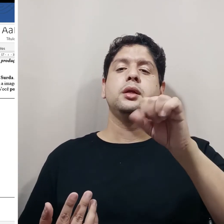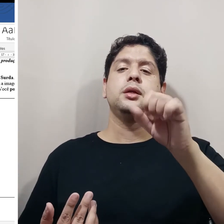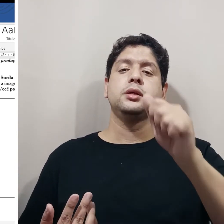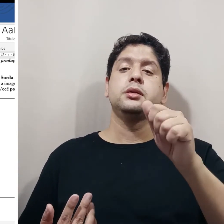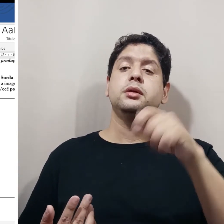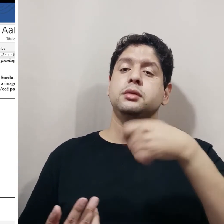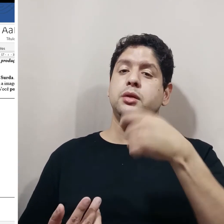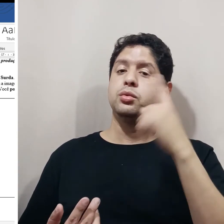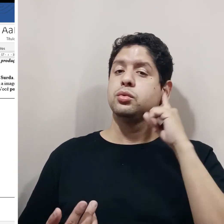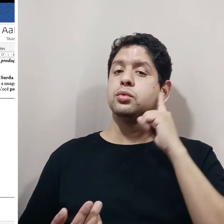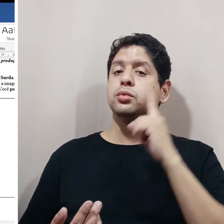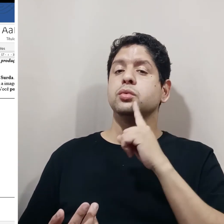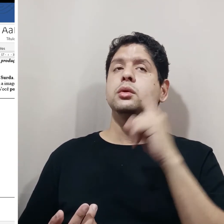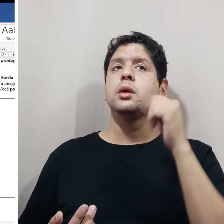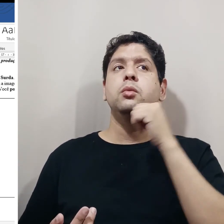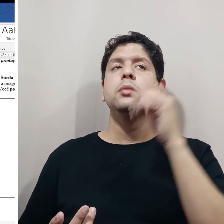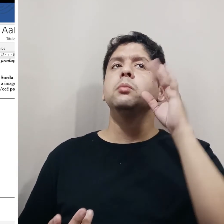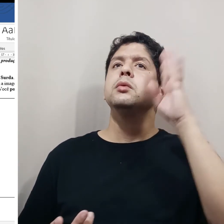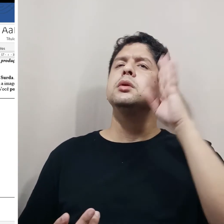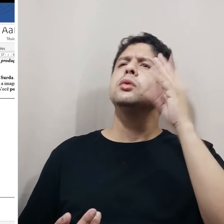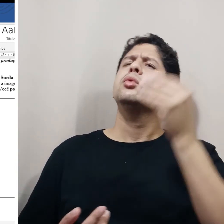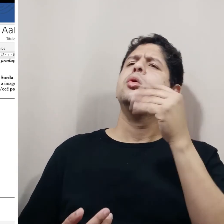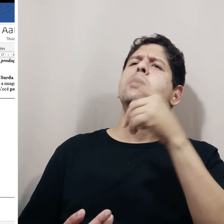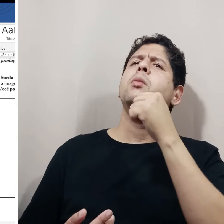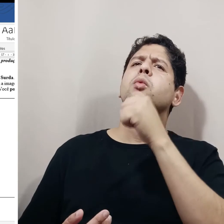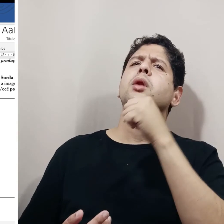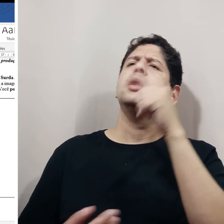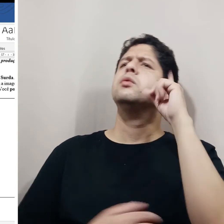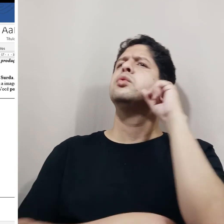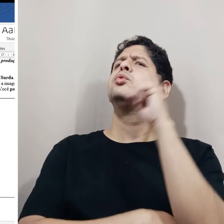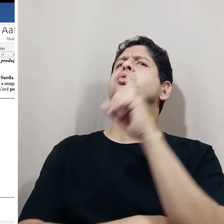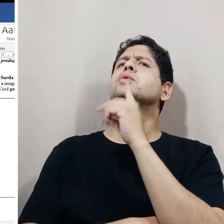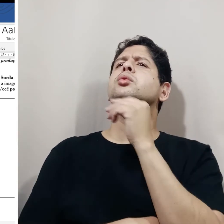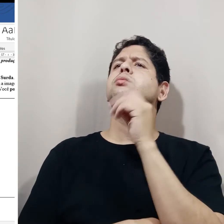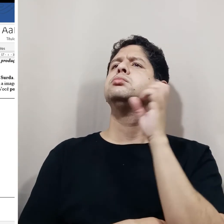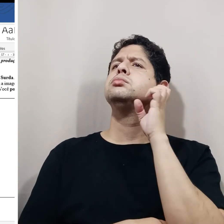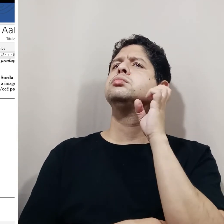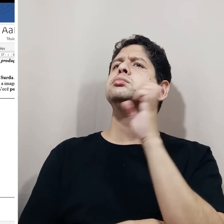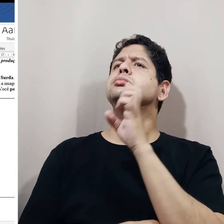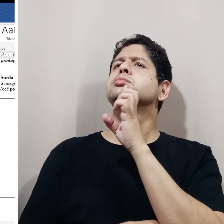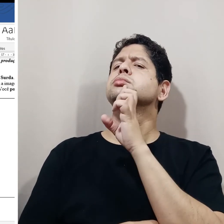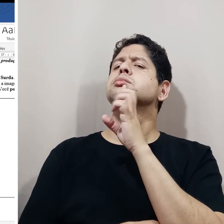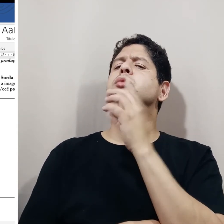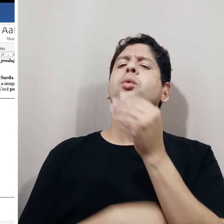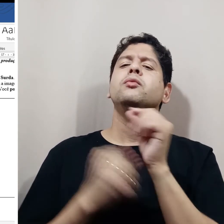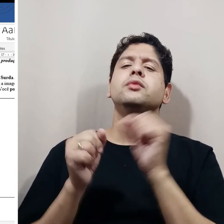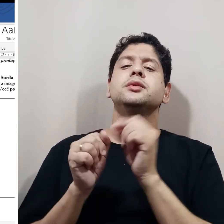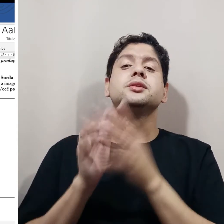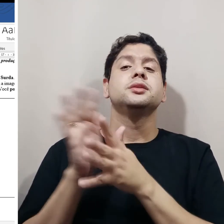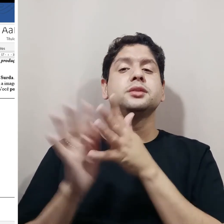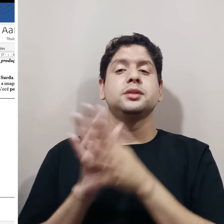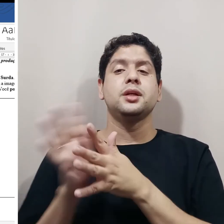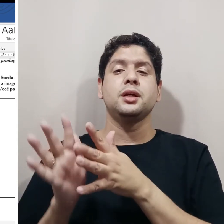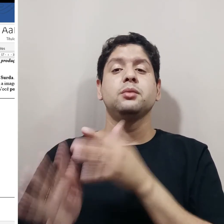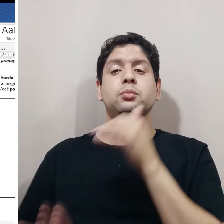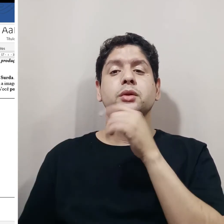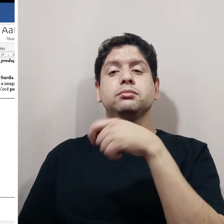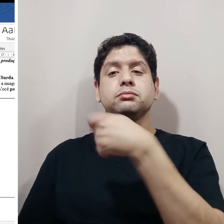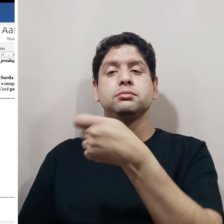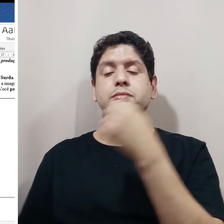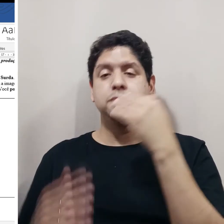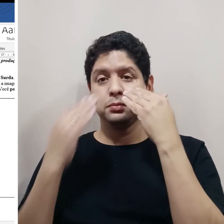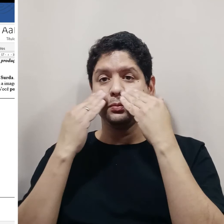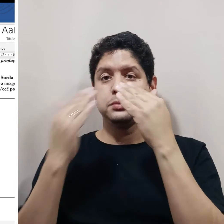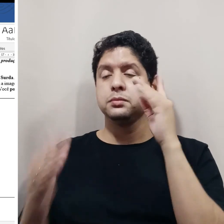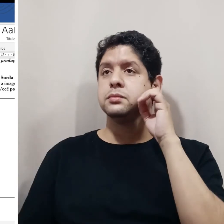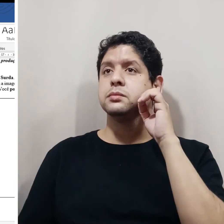o movimento, né, do sinal de surdo, tá vendo? Então essa Mona Lisa aqui surda, né, uma artista surda, ela